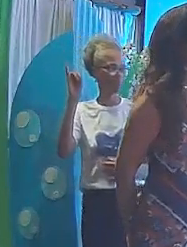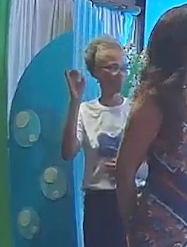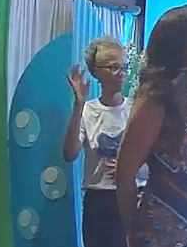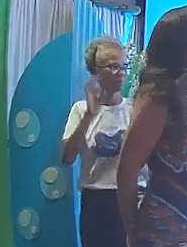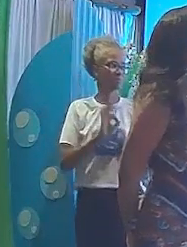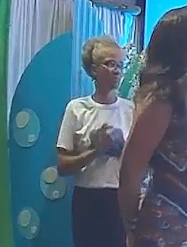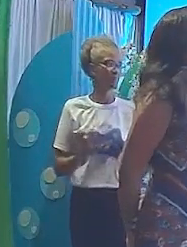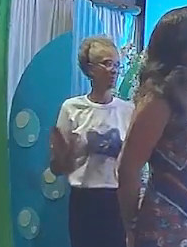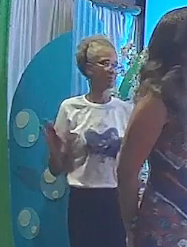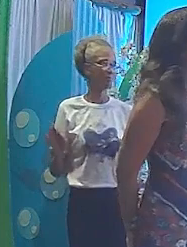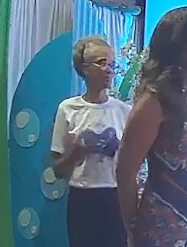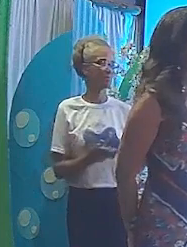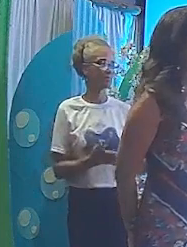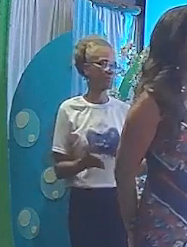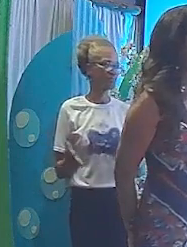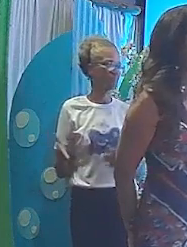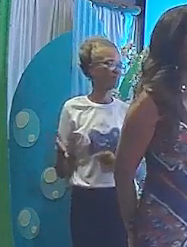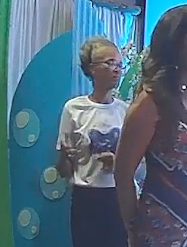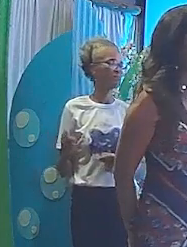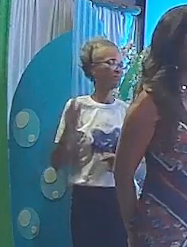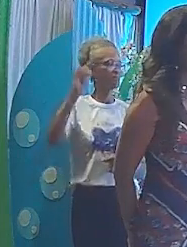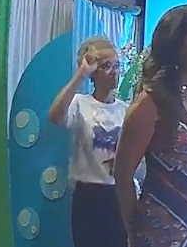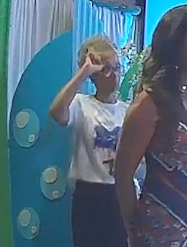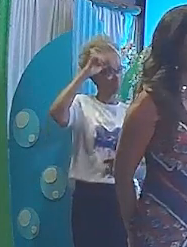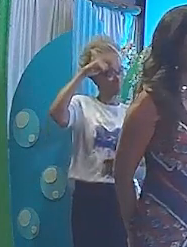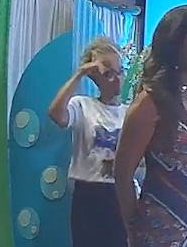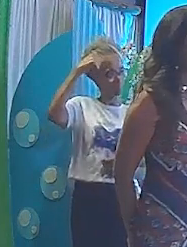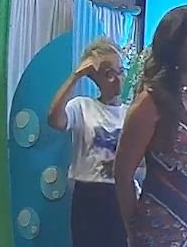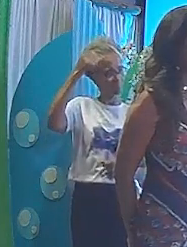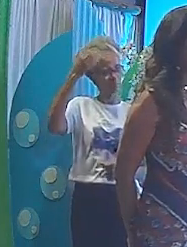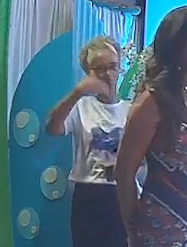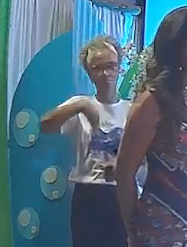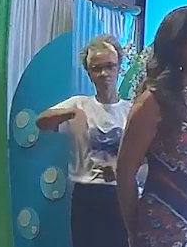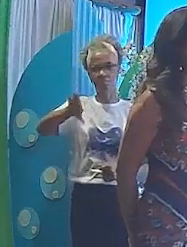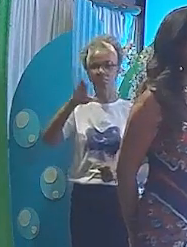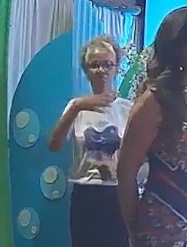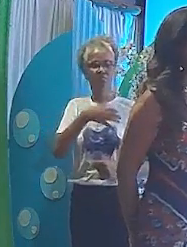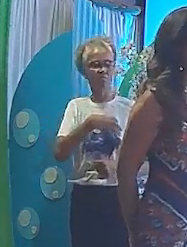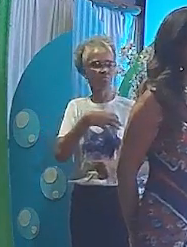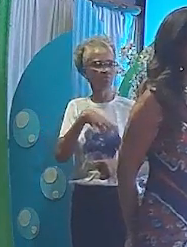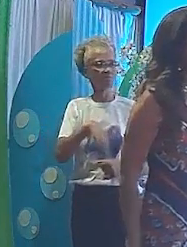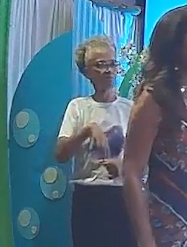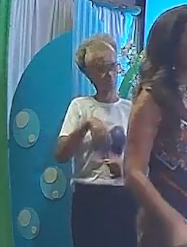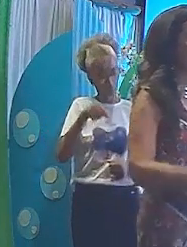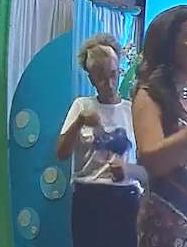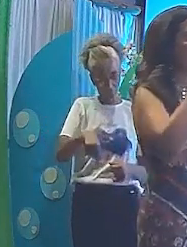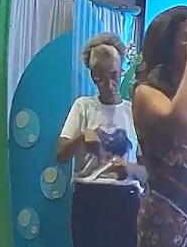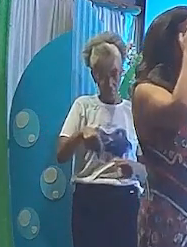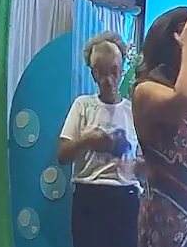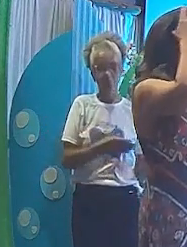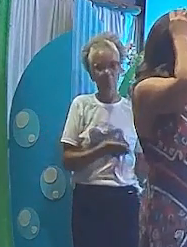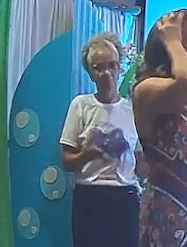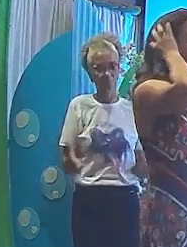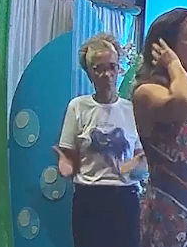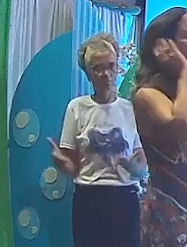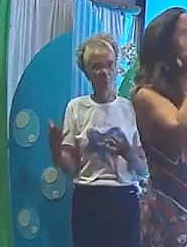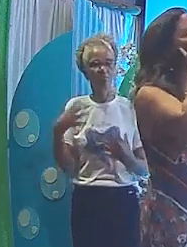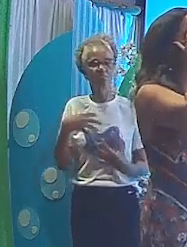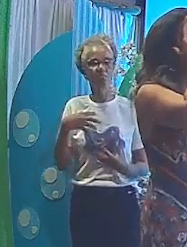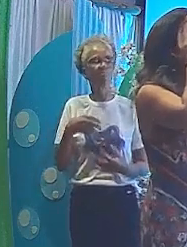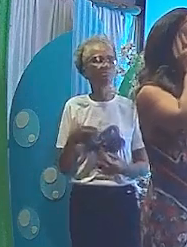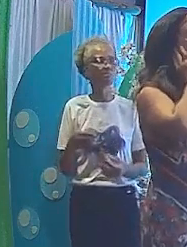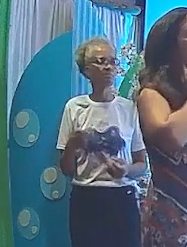do Comitê Pro Equidade de Gênero, Raça, Diversidade e Inclusão da Bahia Gás. Estou hoje representando a Bahia Gás e o